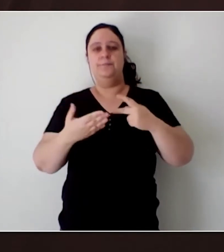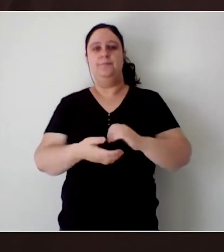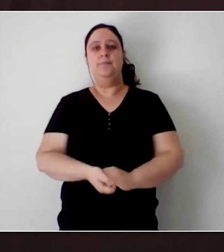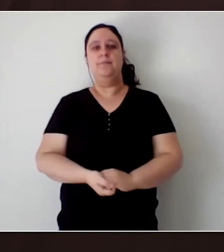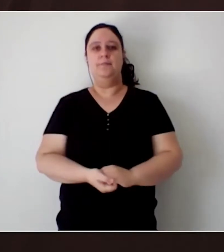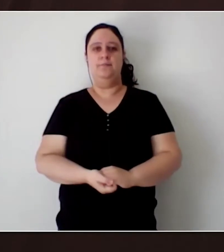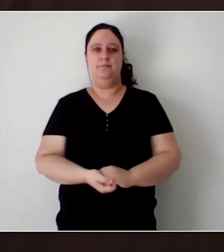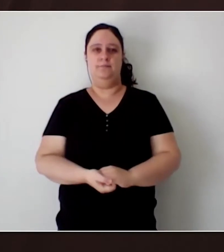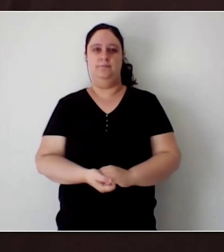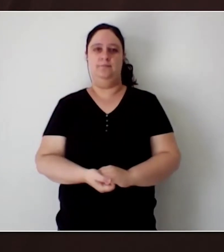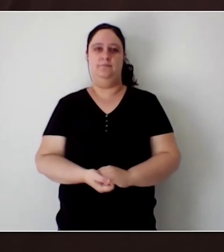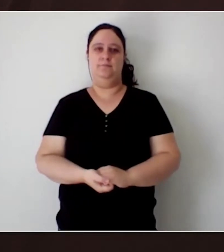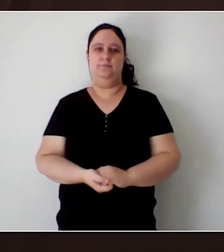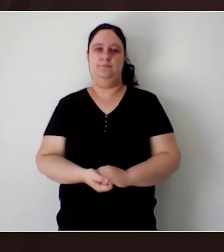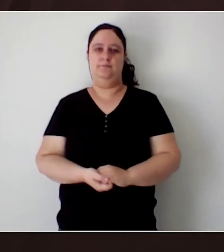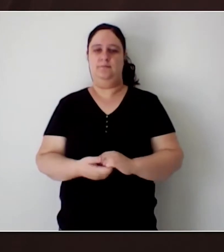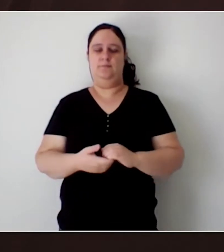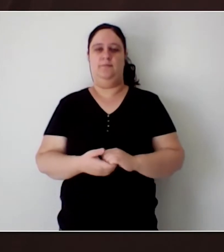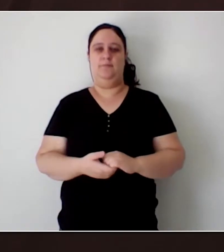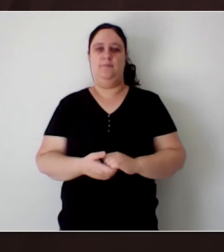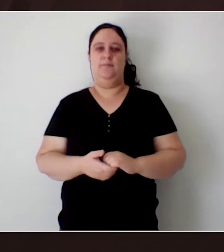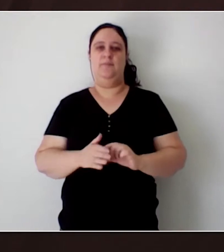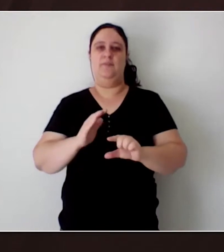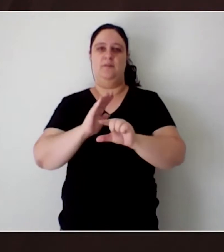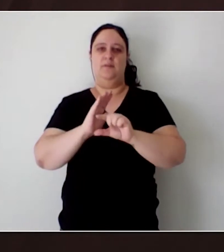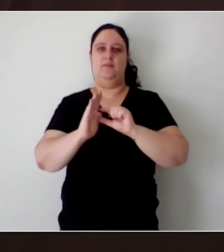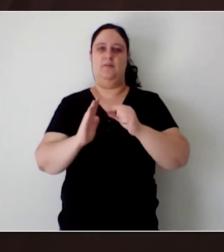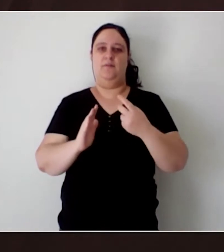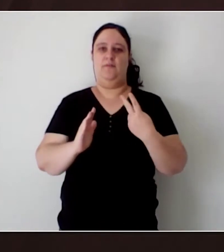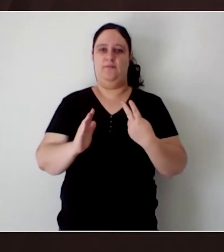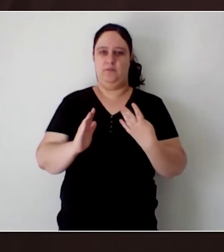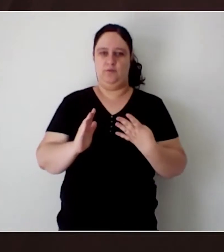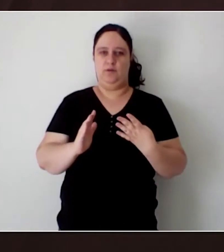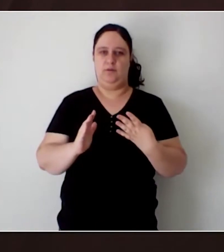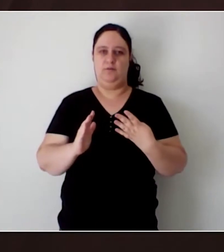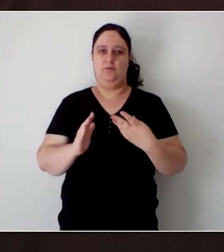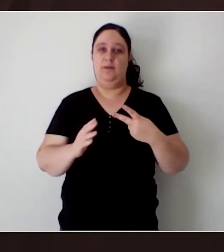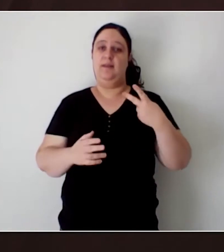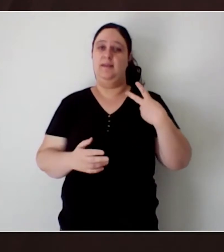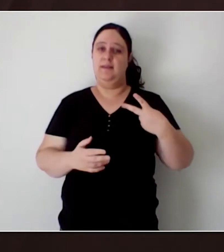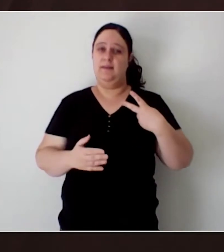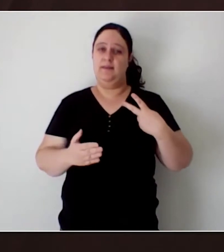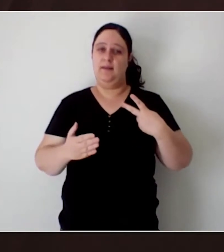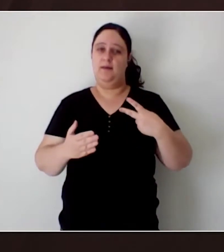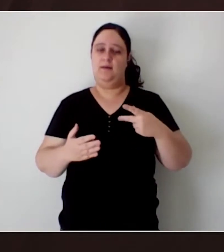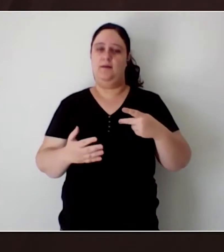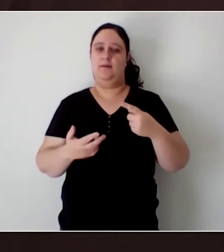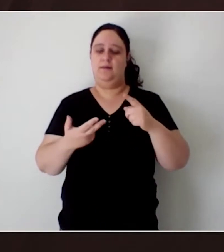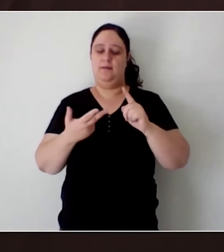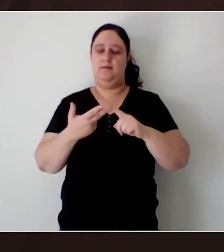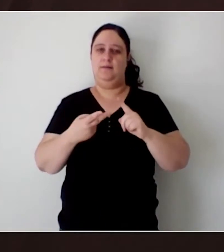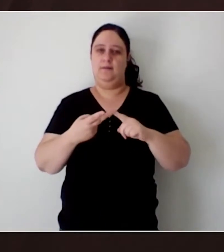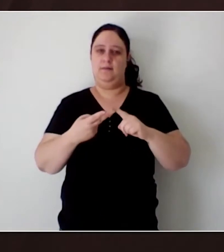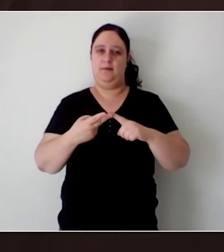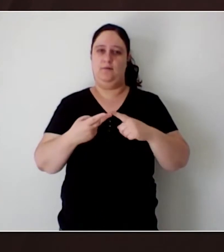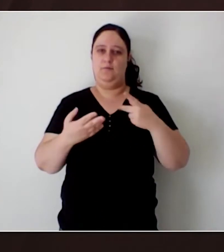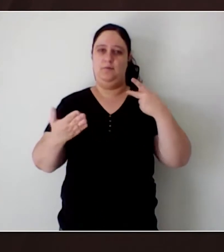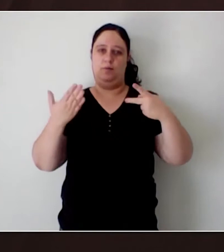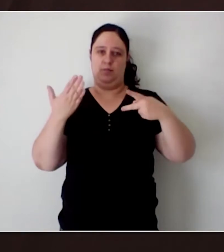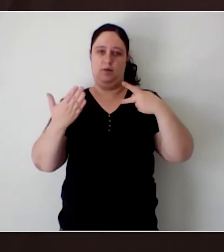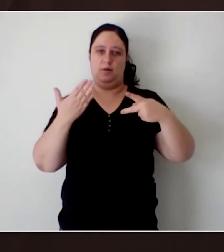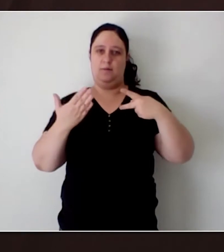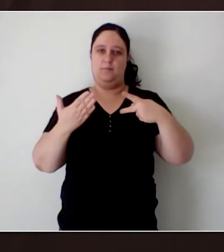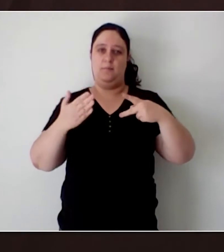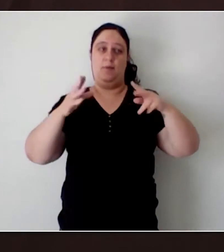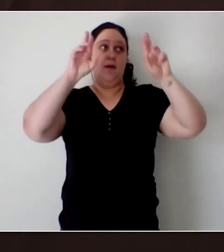24. Outra parábola lhes propôs, dizendo: o reino dos céus é semelhante a um homem que semeou boa semente no seu